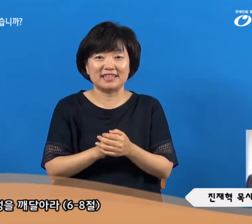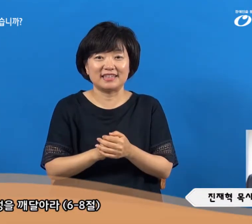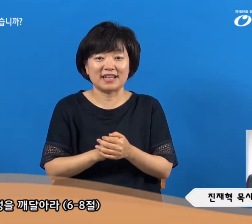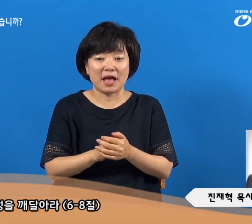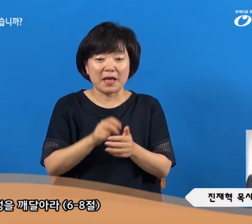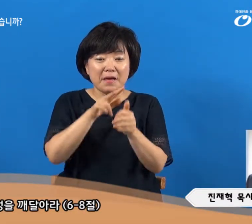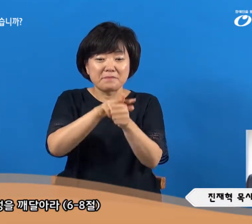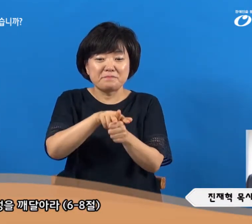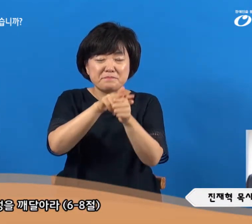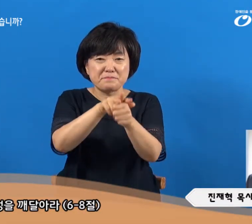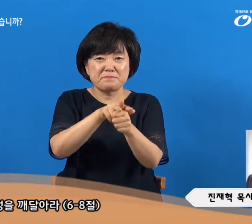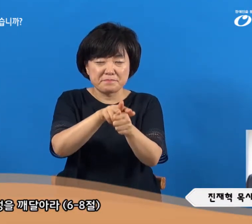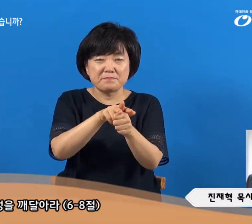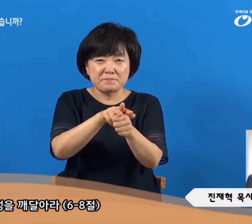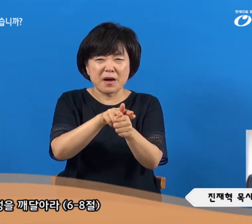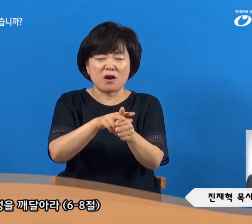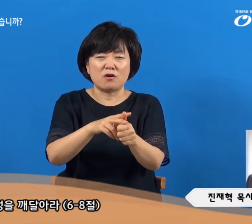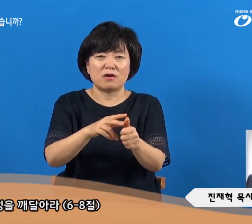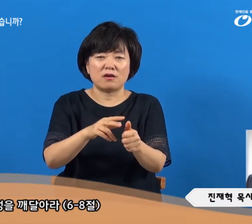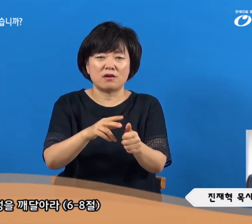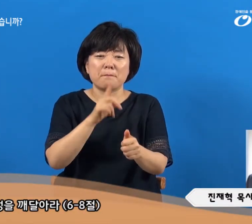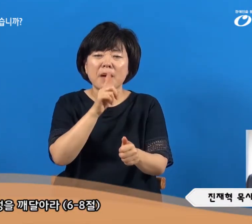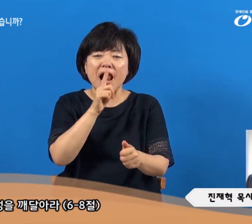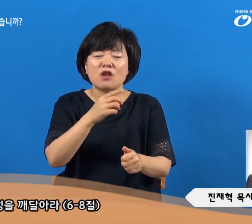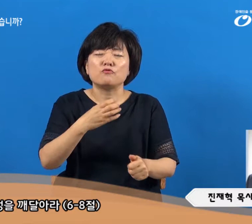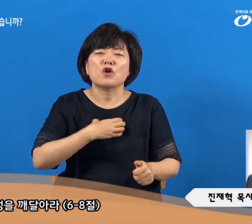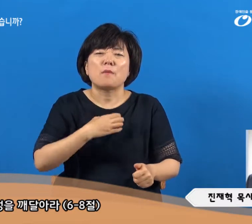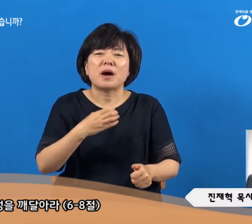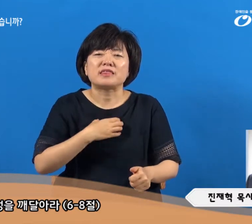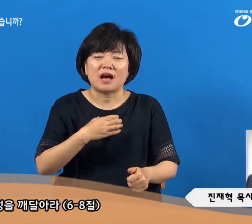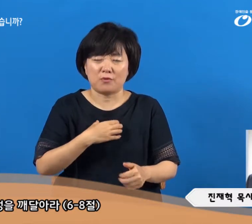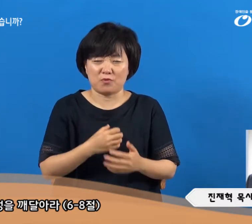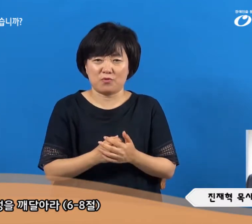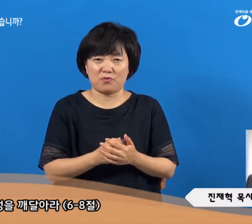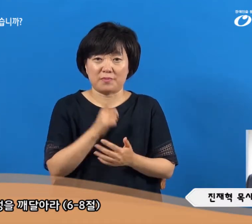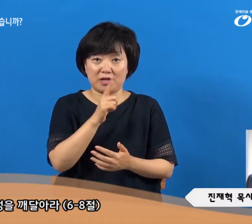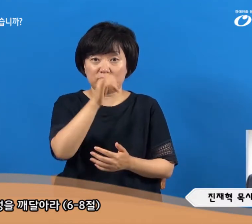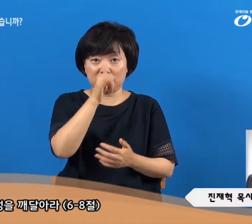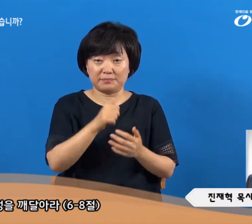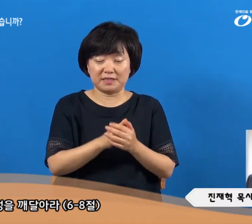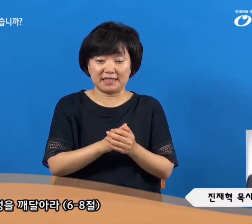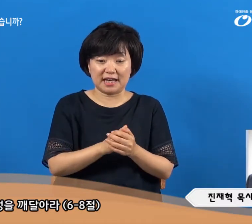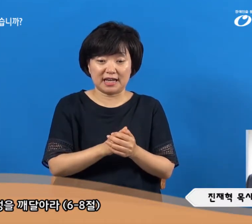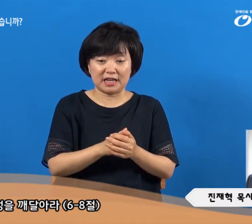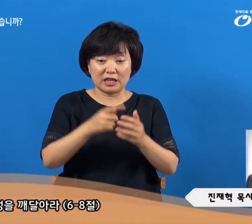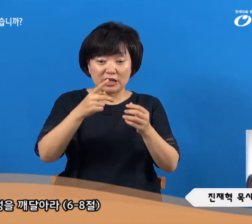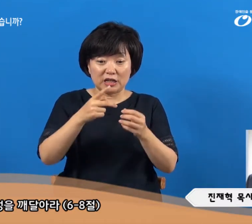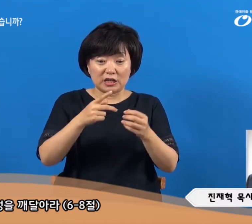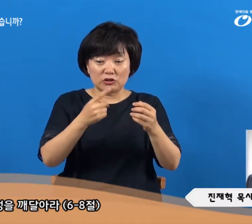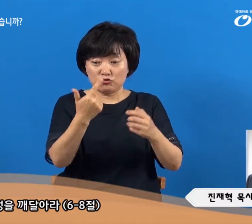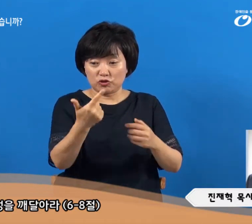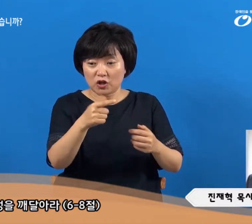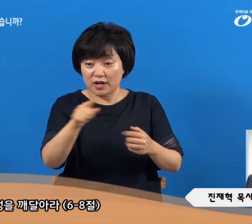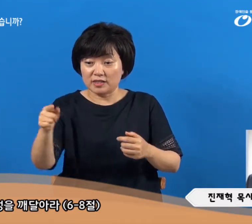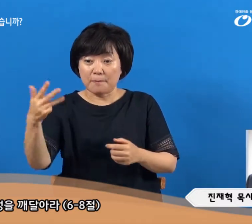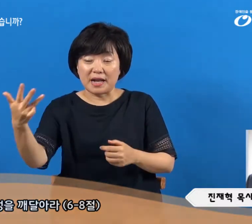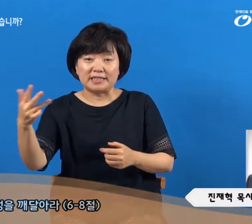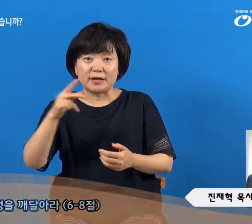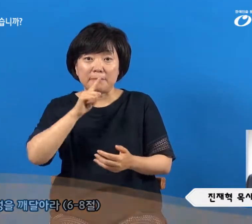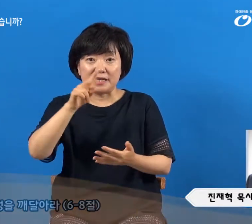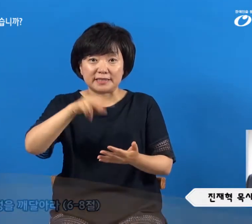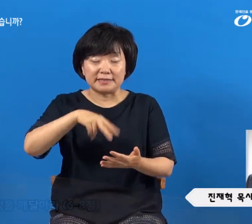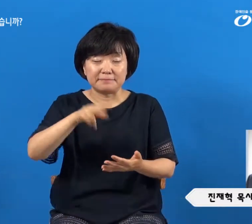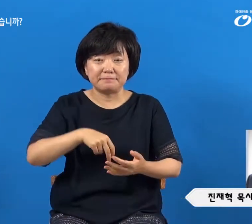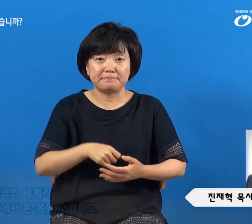성경은 말의 위험성에 대해서 말씀하십니다. 6절에서 8절까지